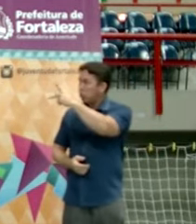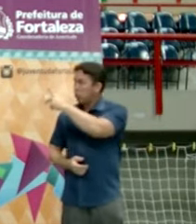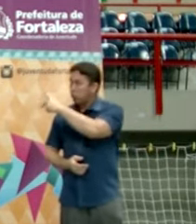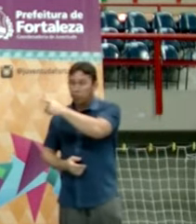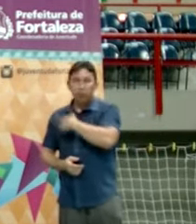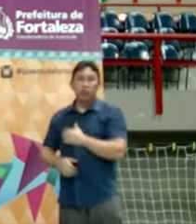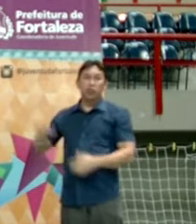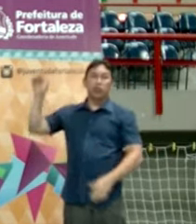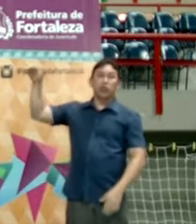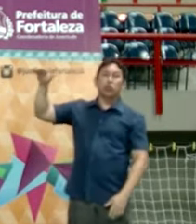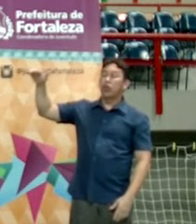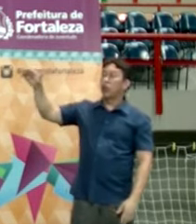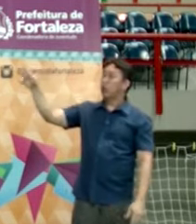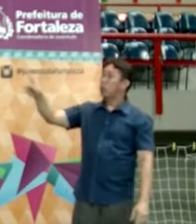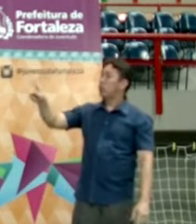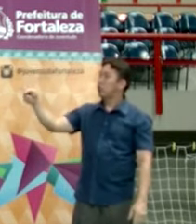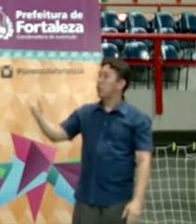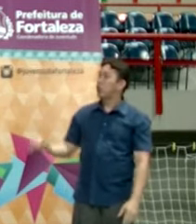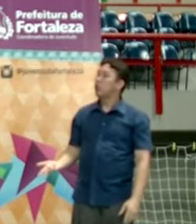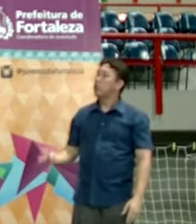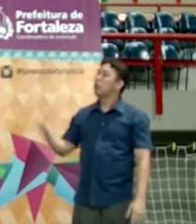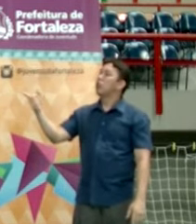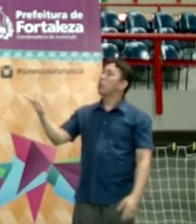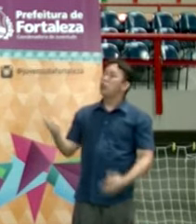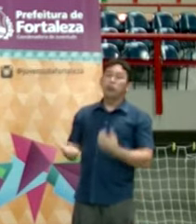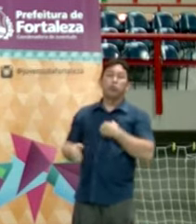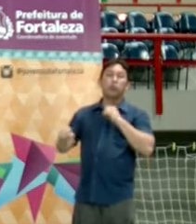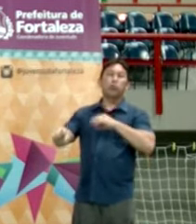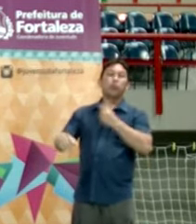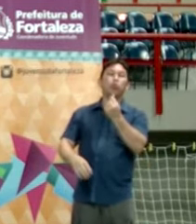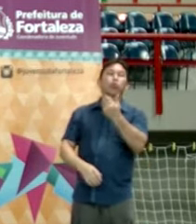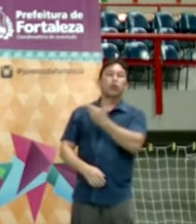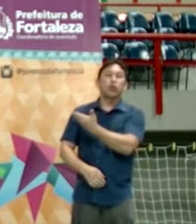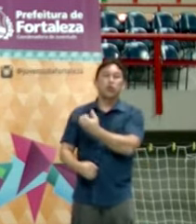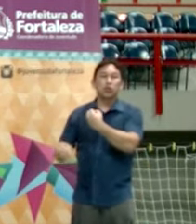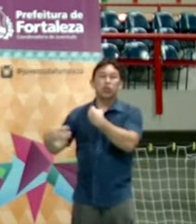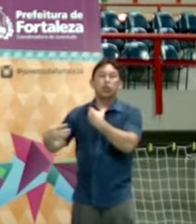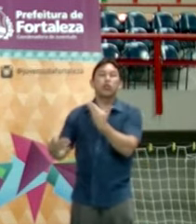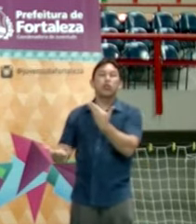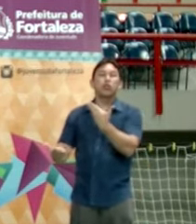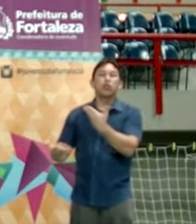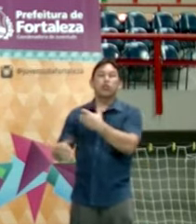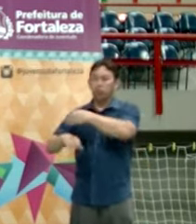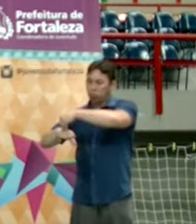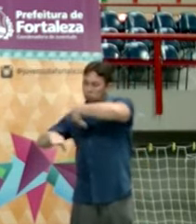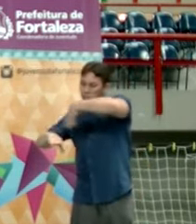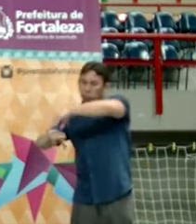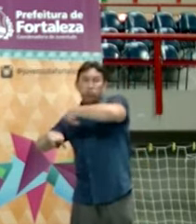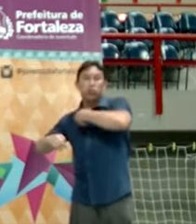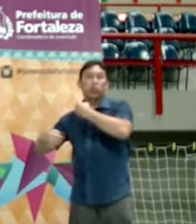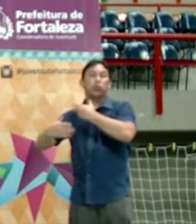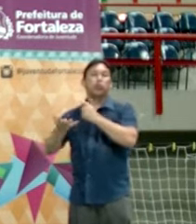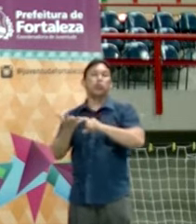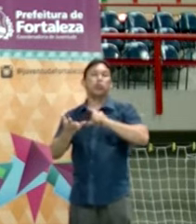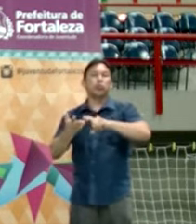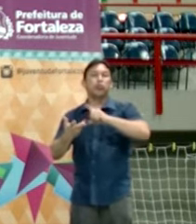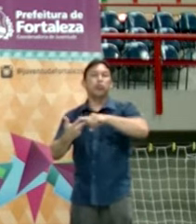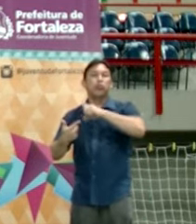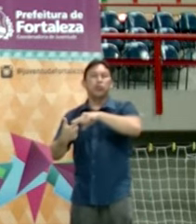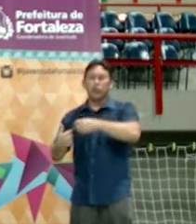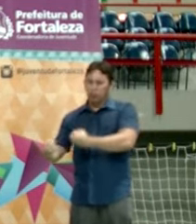lá e a Ciliano diz assim, Ciliano, quanto é que você cobra para me repassar, me ensinar,